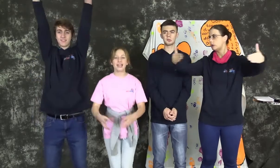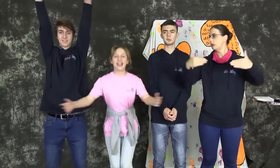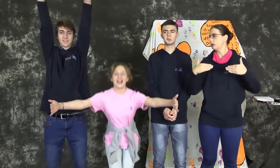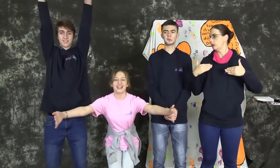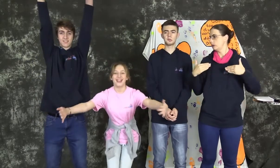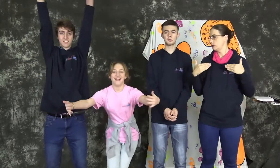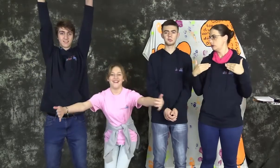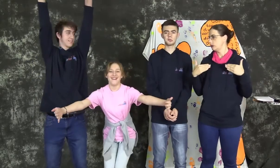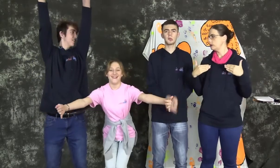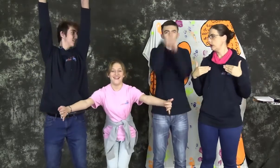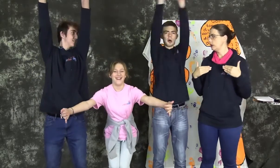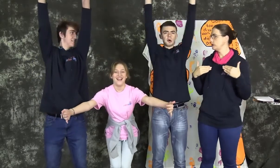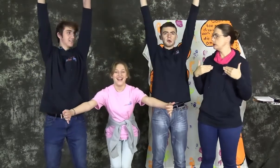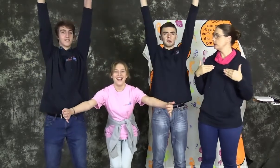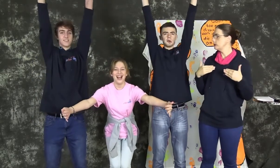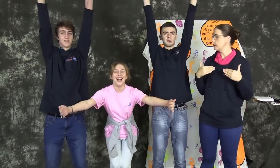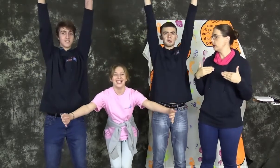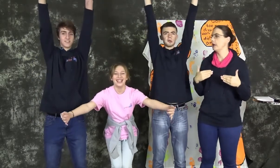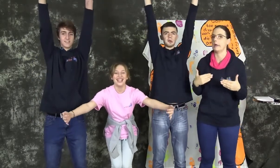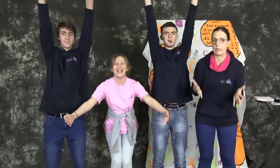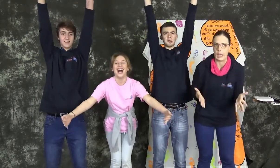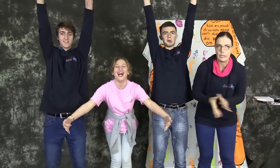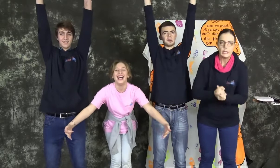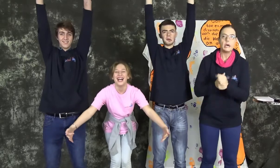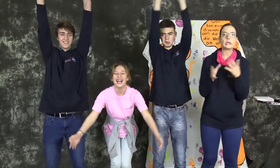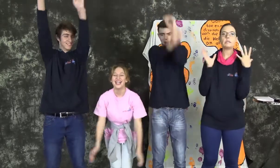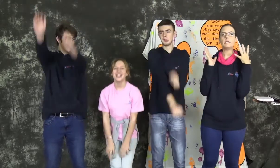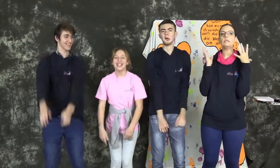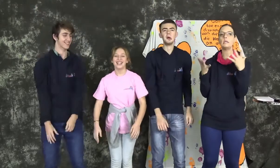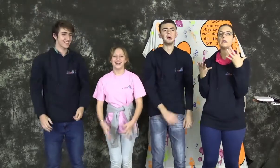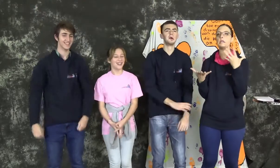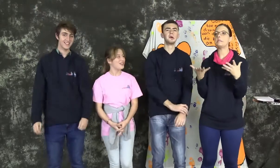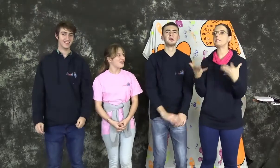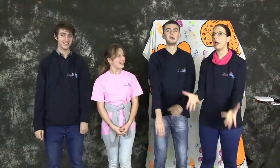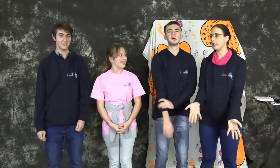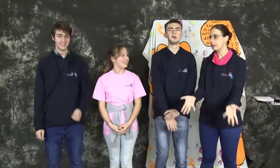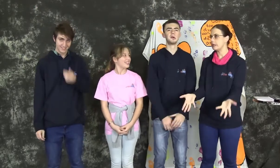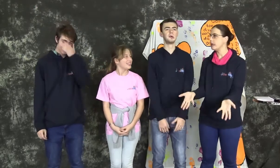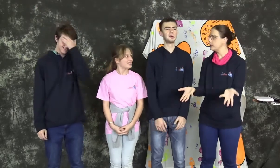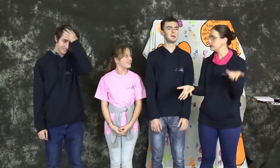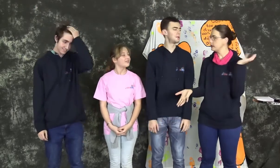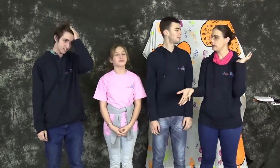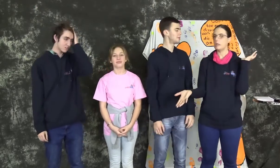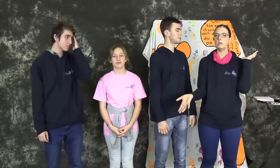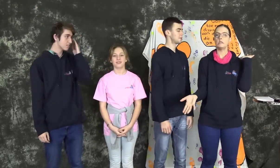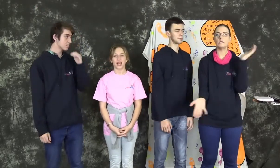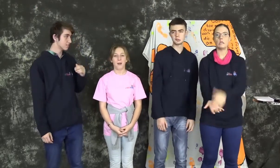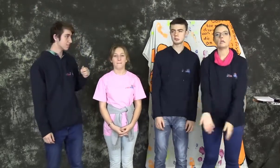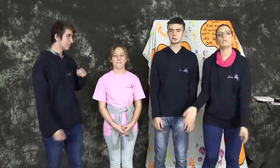is dit! Dat is en daar is die mure. Oké, so die mure het hulle beskerm van al die rowers en